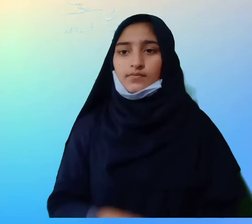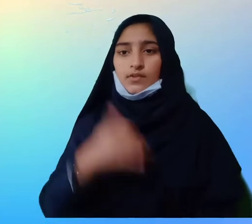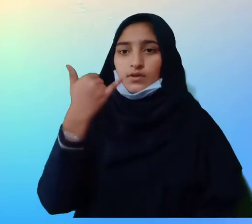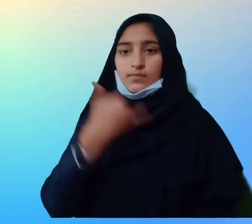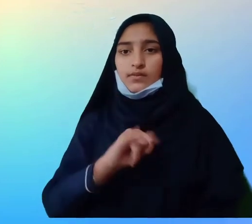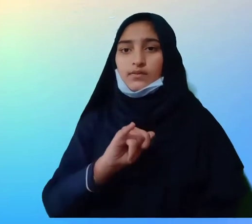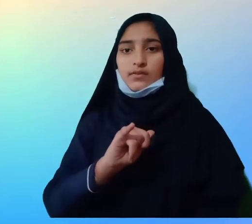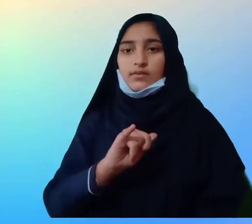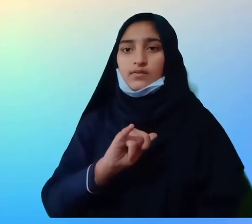बदतमीज़